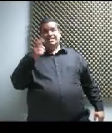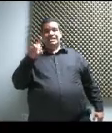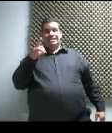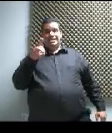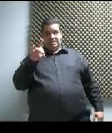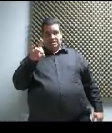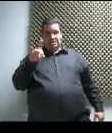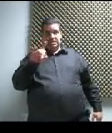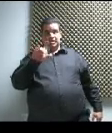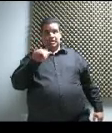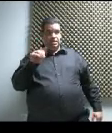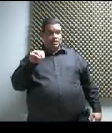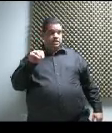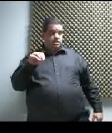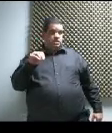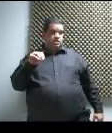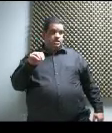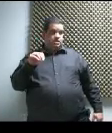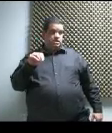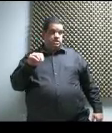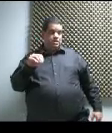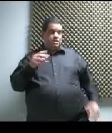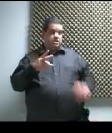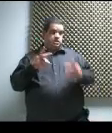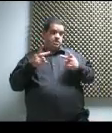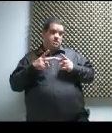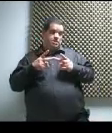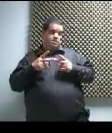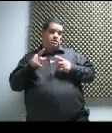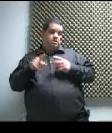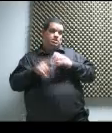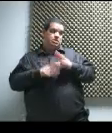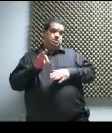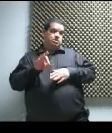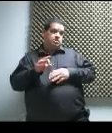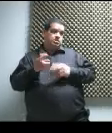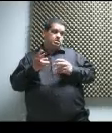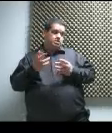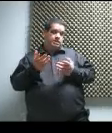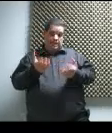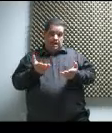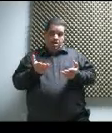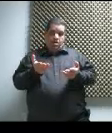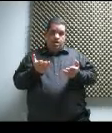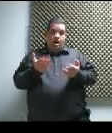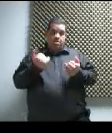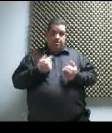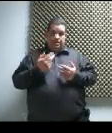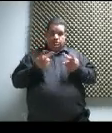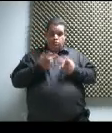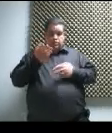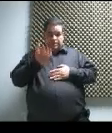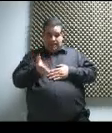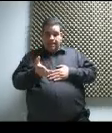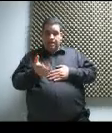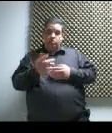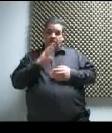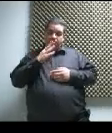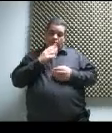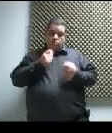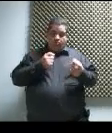18 am. ¿Cuál es el lugar? El sitio donde usted se encuentre. Exacto. Lo importante de eso es que todo el mundo lo hable con sus